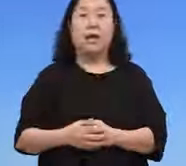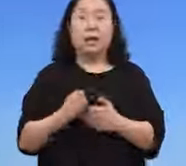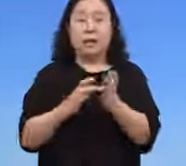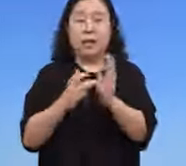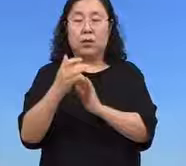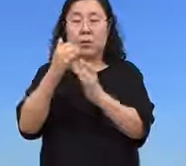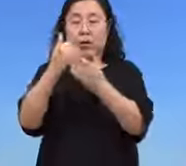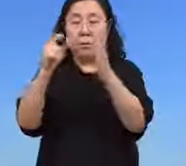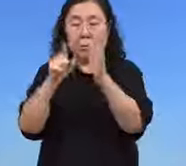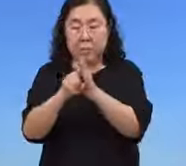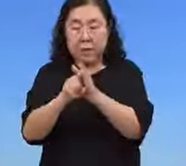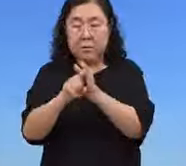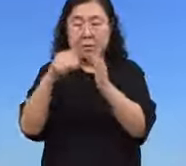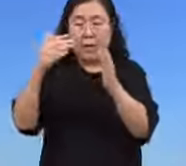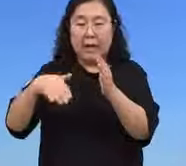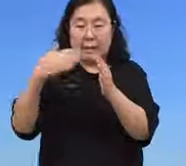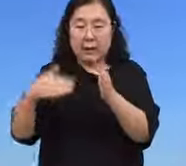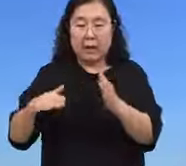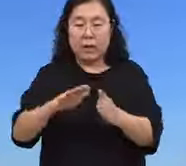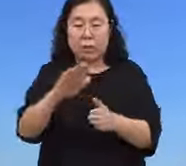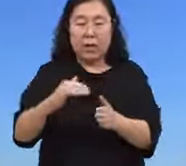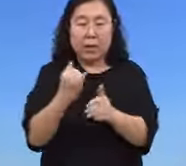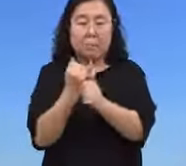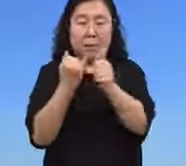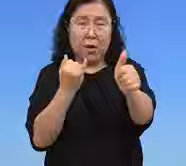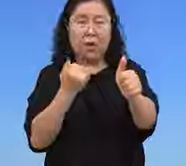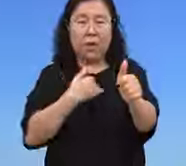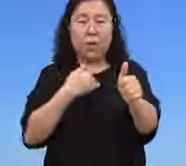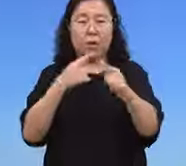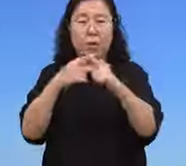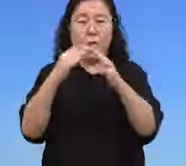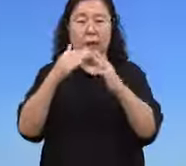예수하면 우리 남편이 더 이상 교회 가지 말래요.